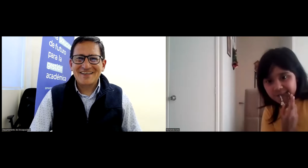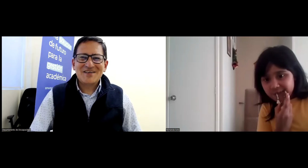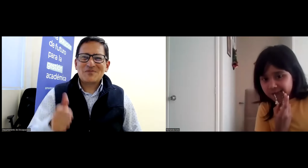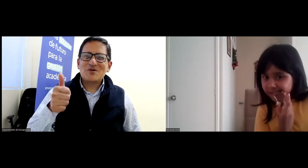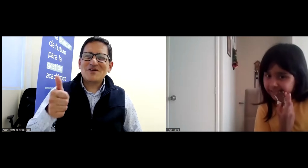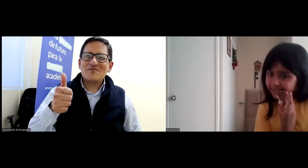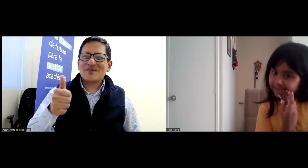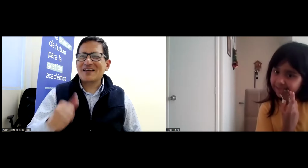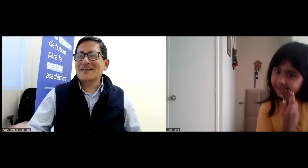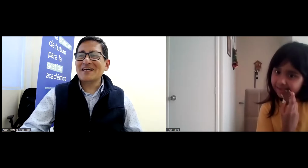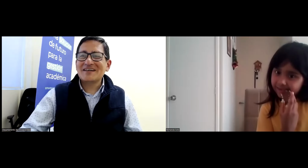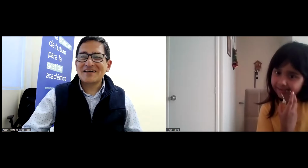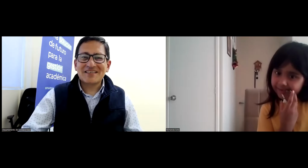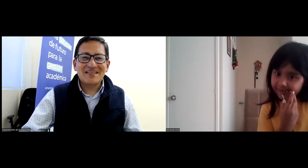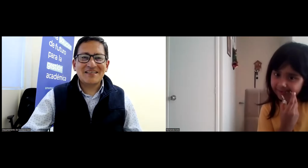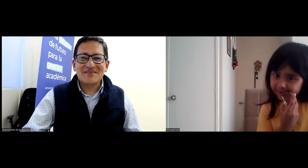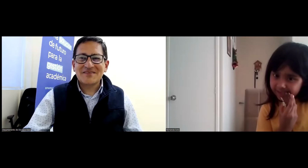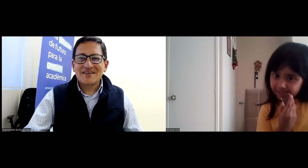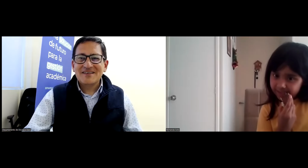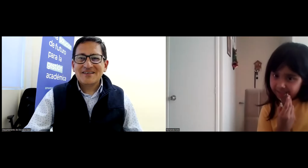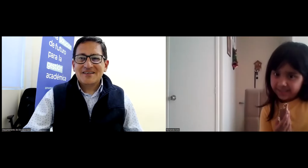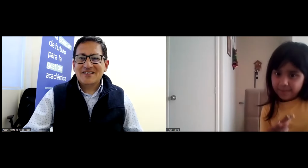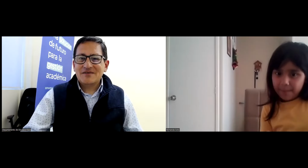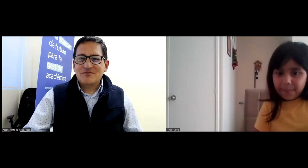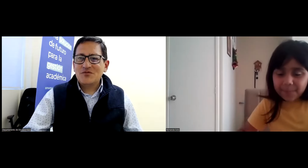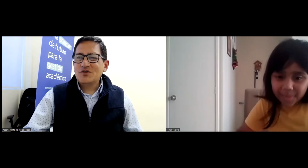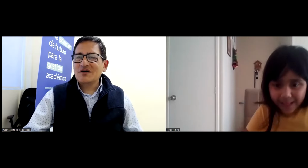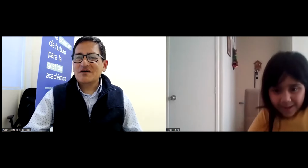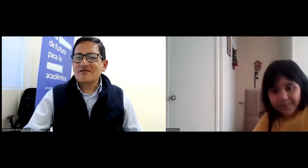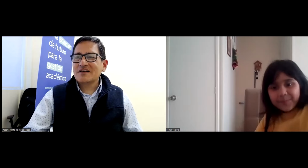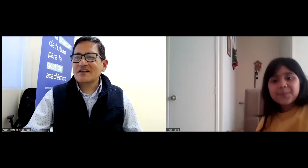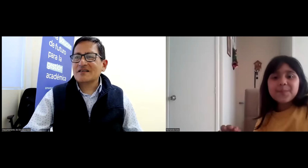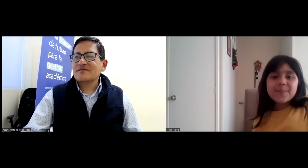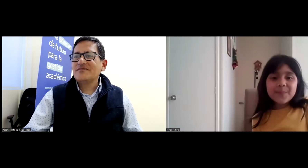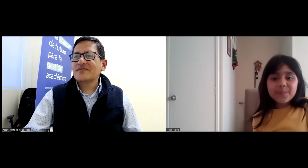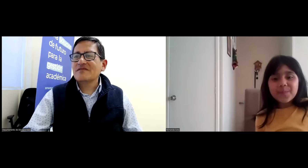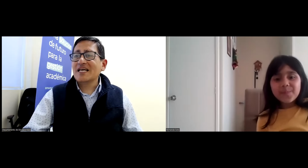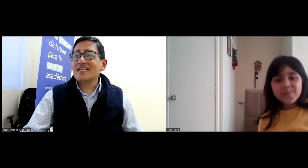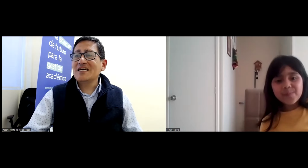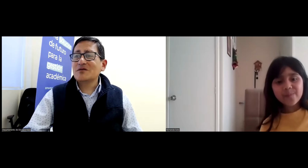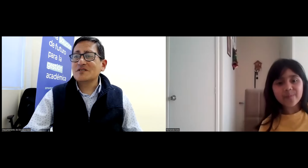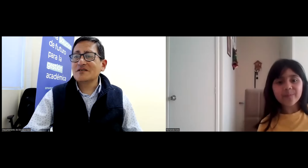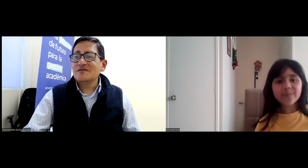muy bien ahí está excelente muy bien Fernanda Fernanda te llamas tú ¿cierto?